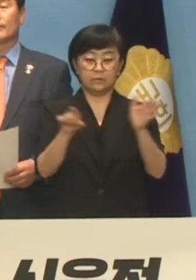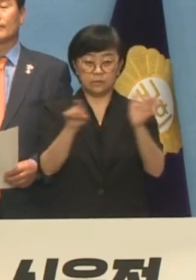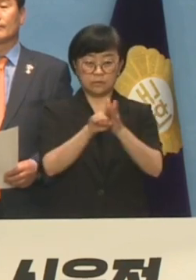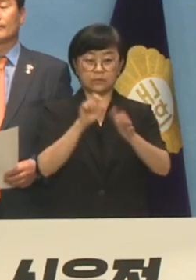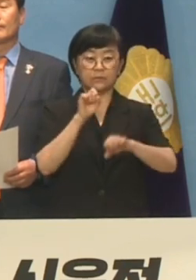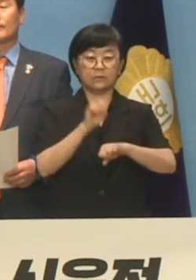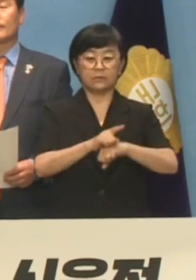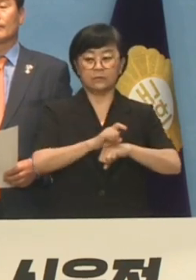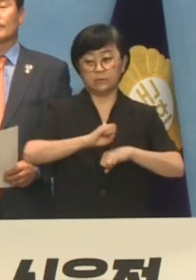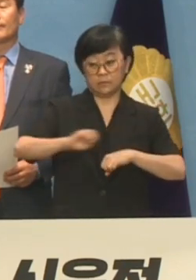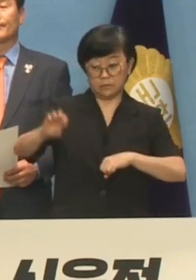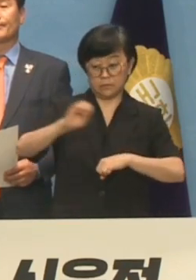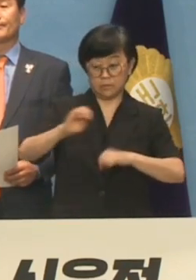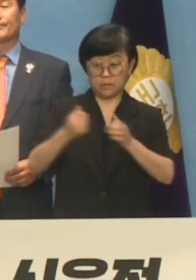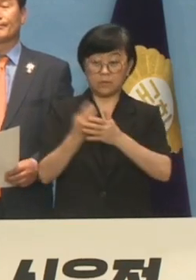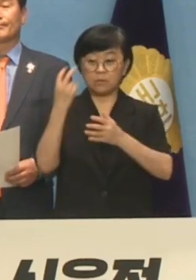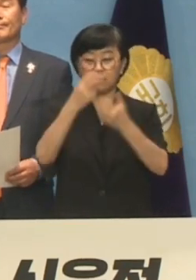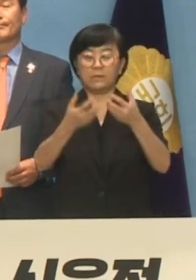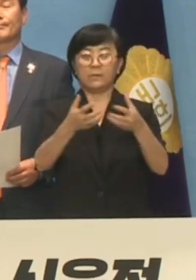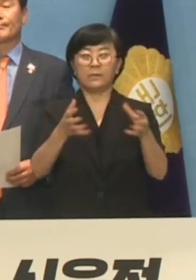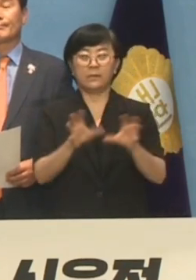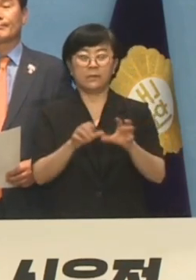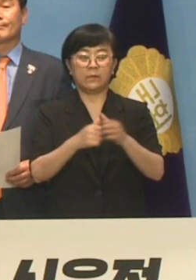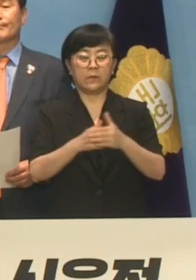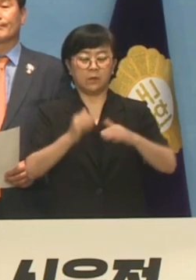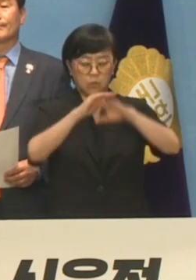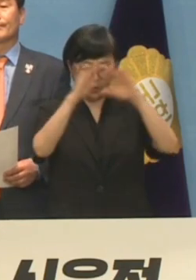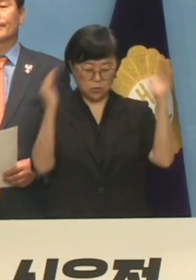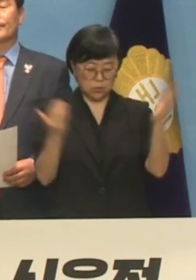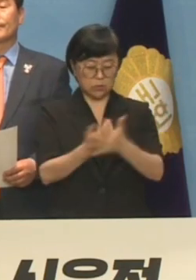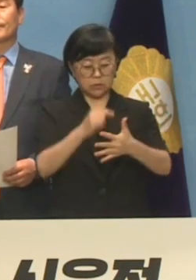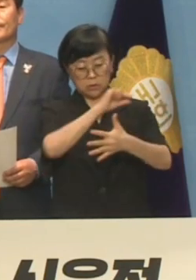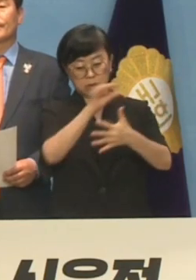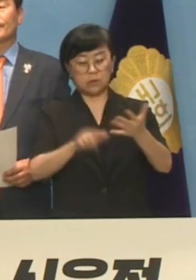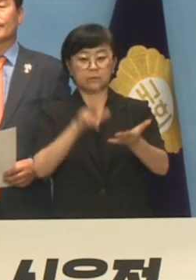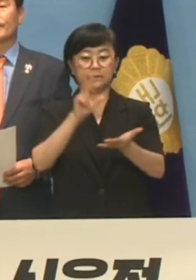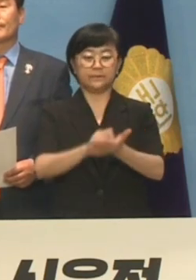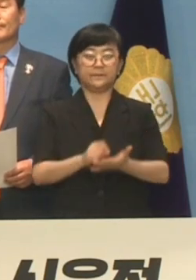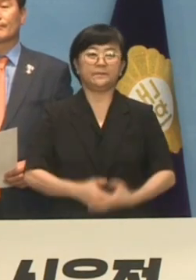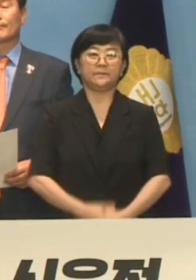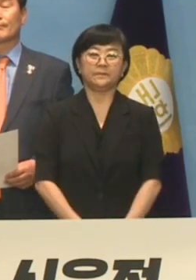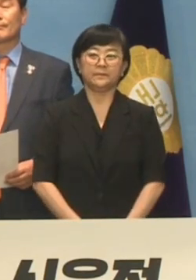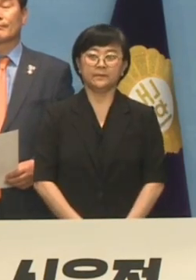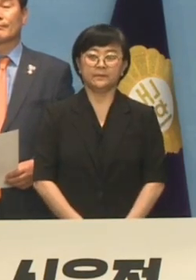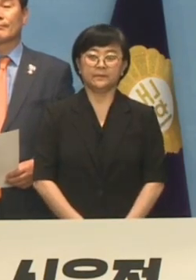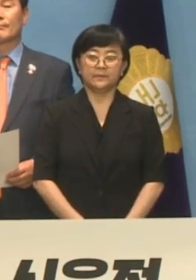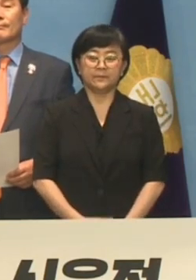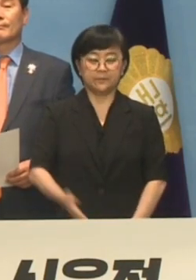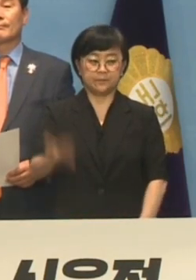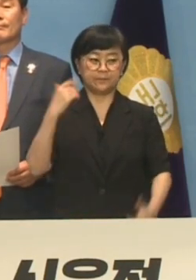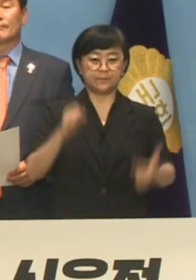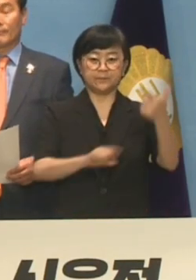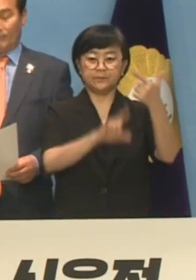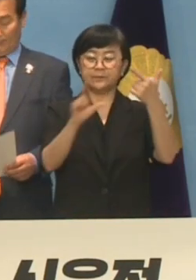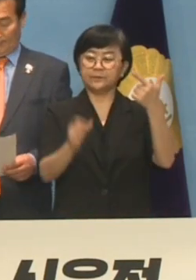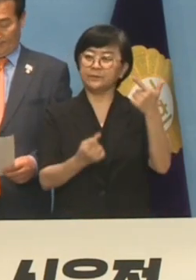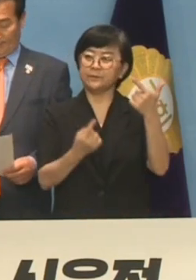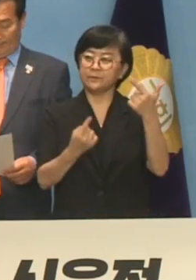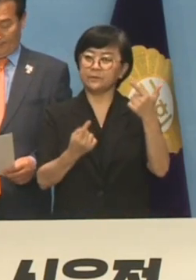방류 해양 모니터링 계획 등 전 과정이 문제투성입니다. 지난 6월